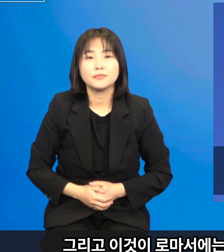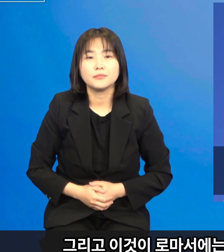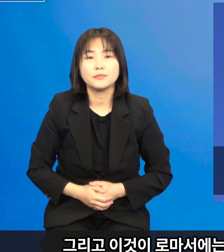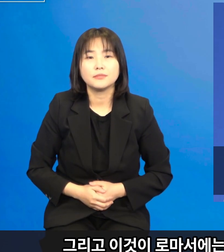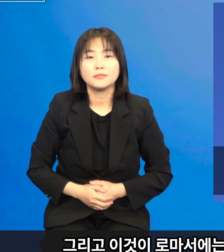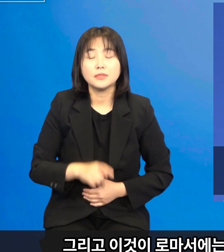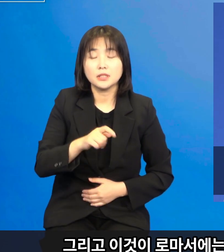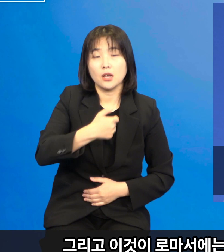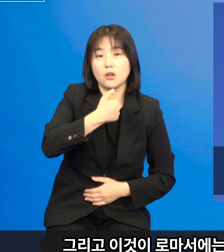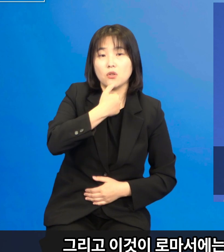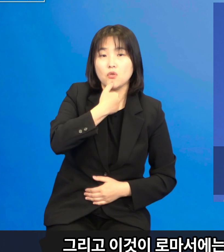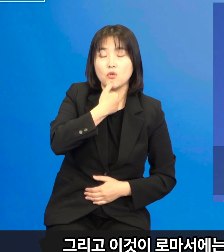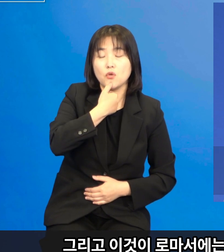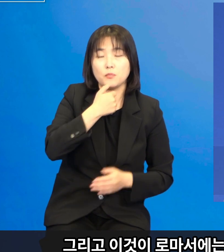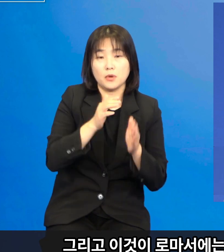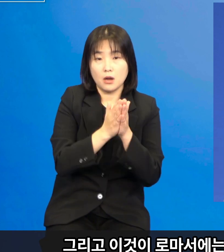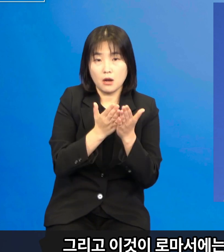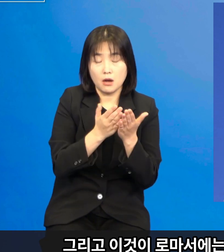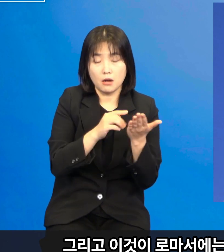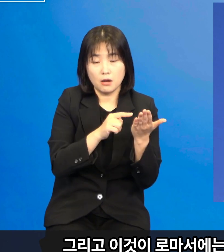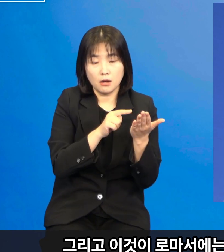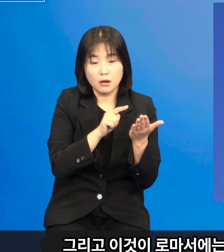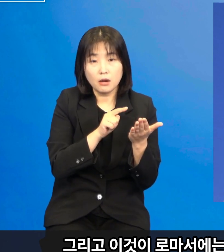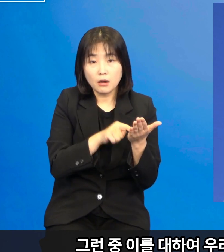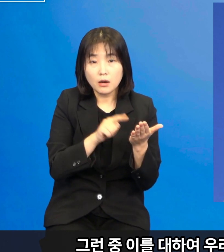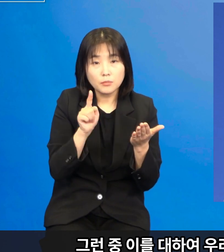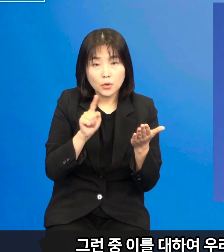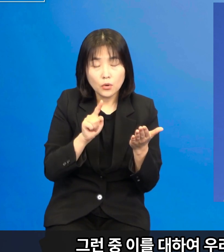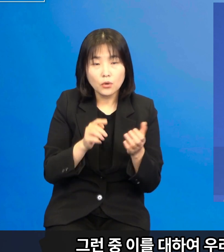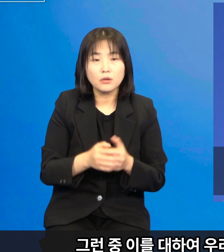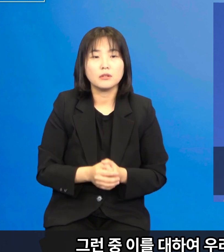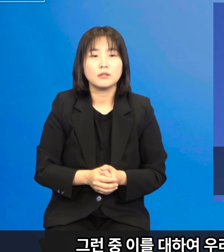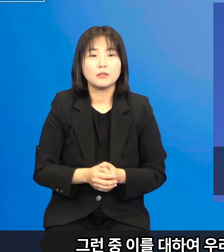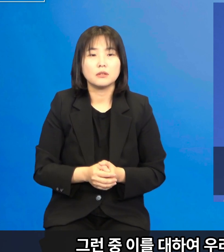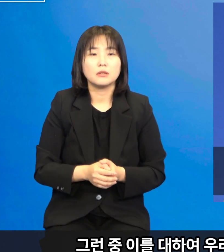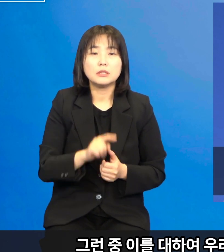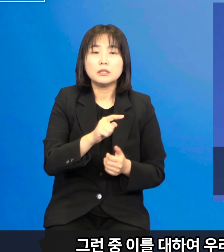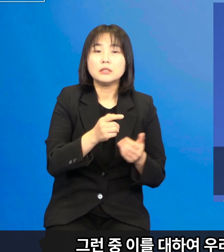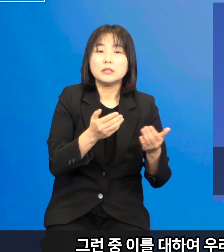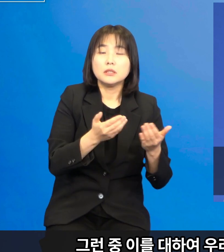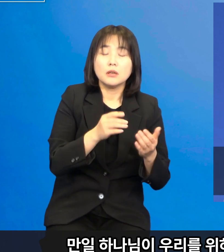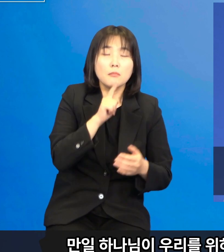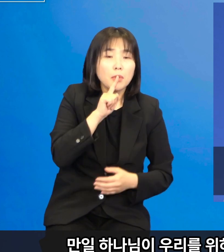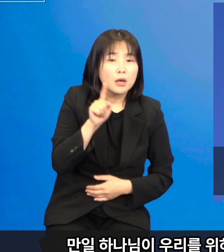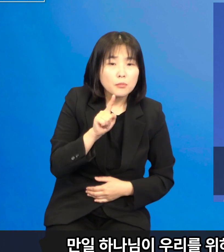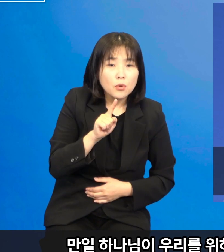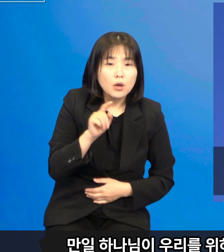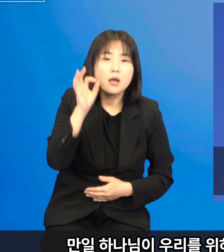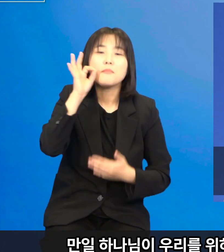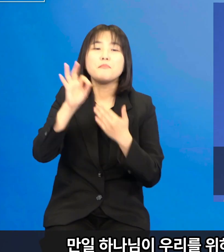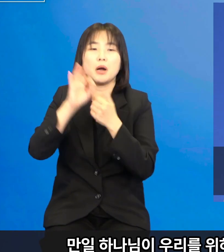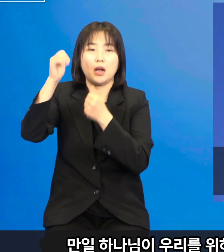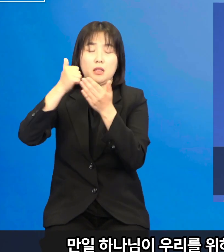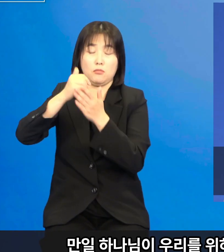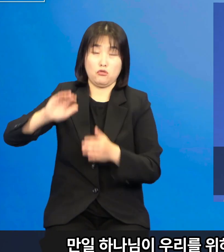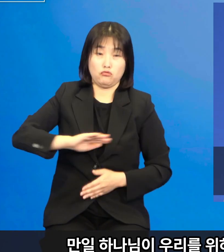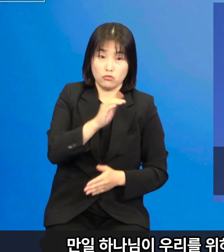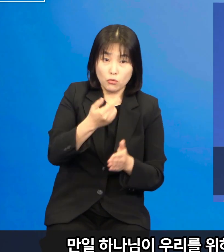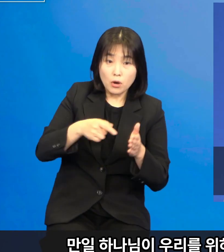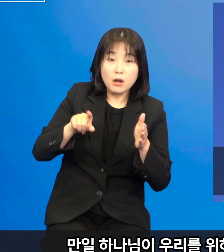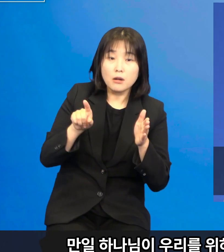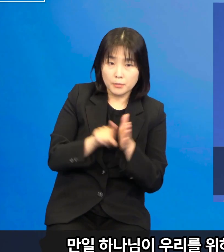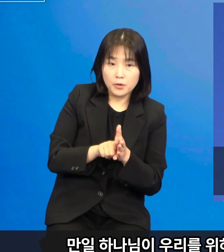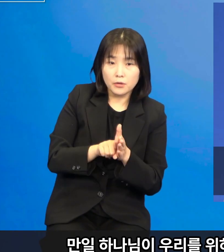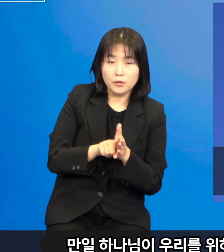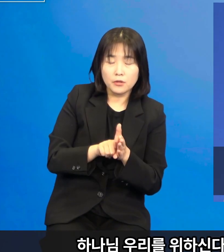이것이 로마서에는 이렇게 표현되어 있습니다. 그런즉 이 일에 대하여 우리가 무슨 말 하겠습니까? 만일 하나님이 우리를 위하시면, if God